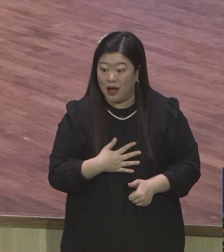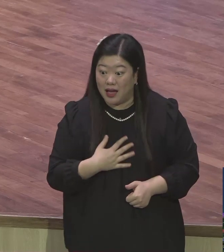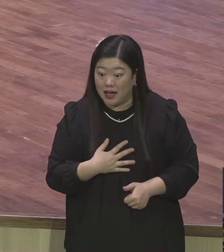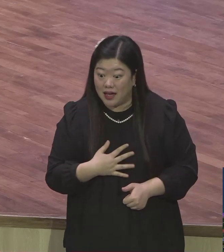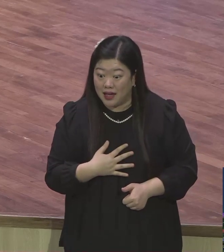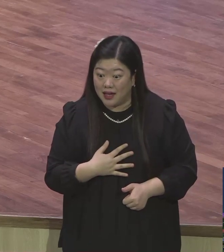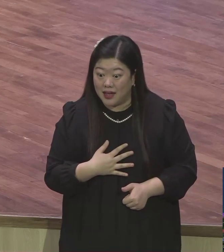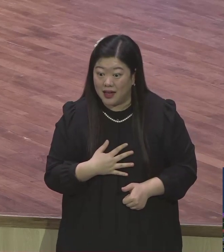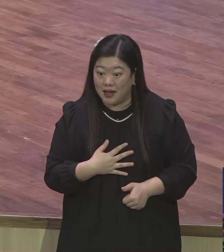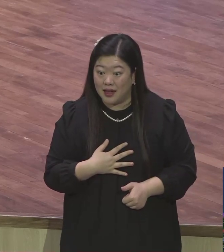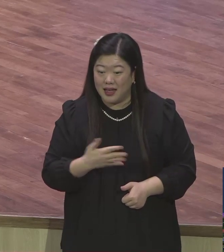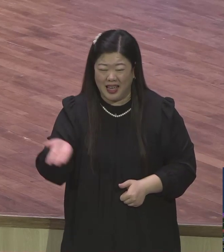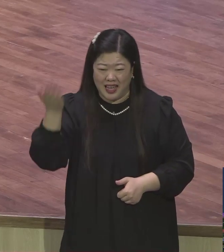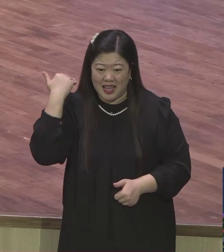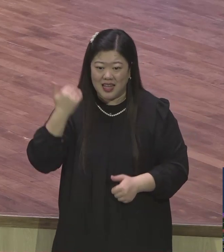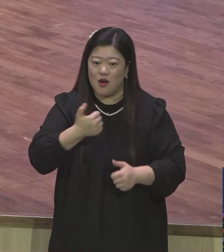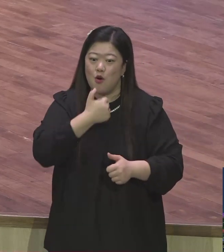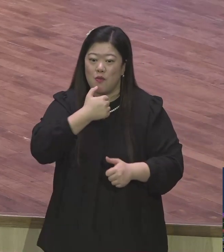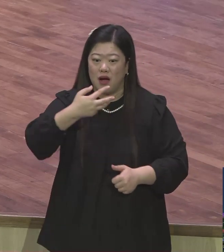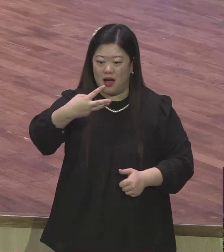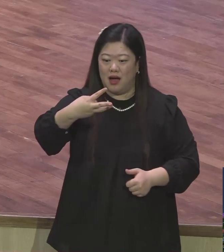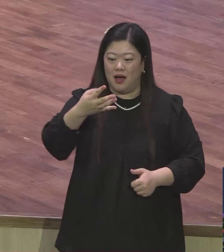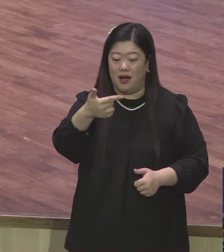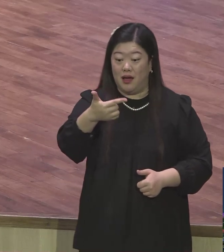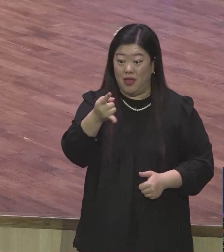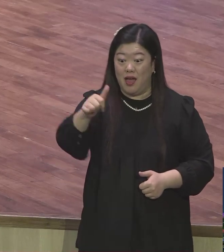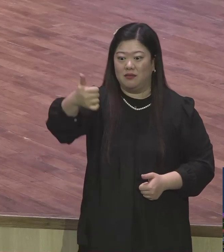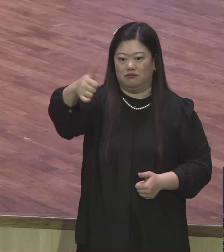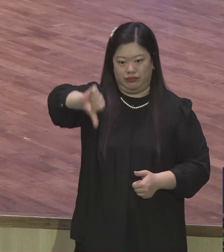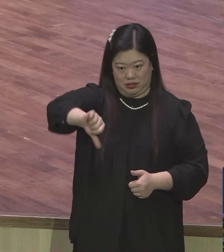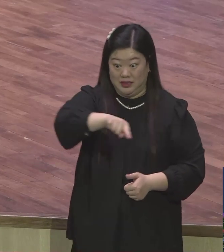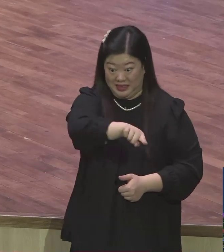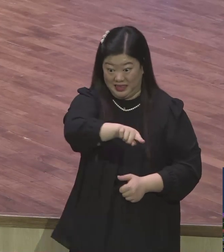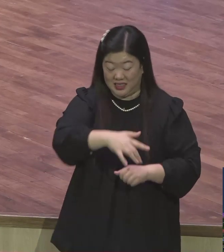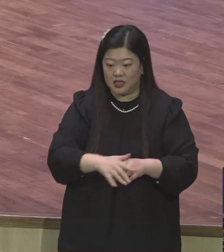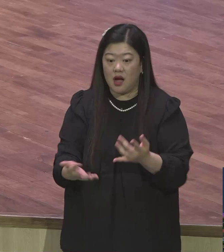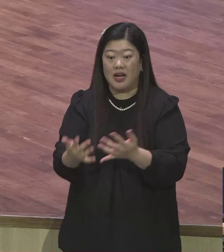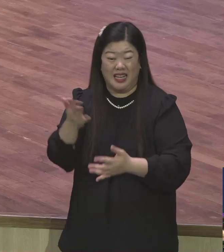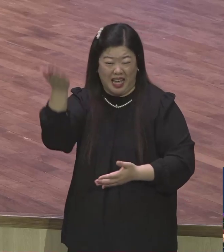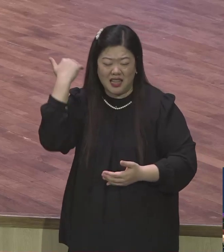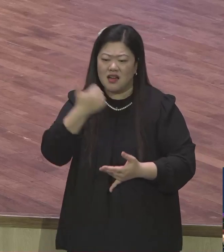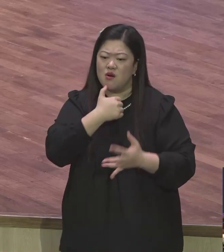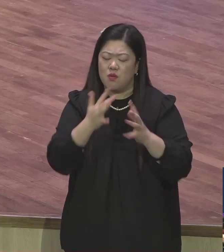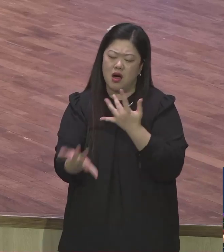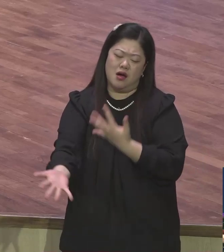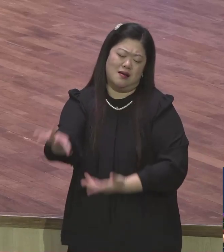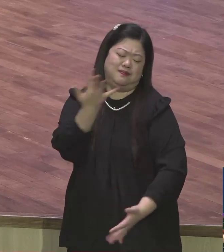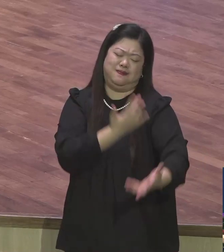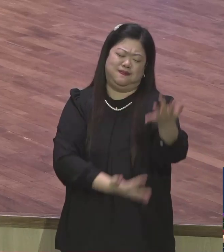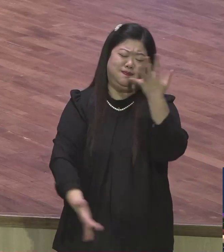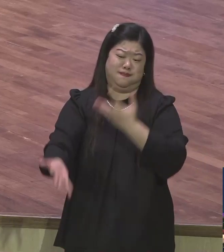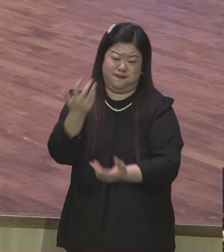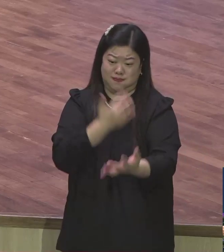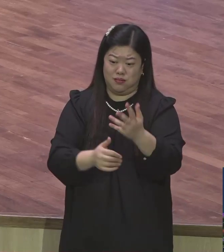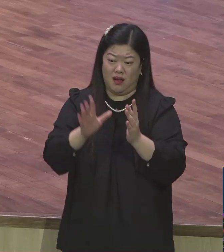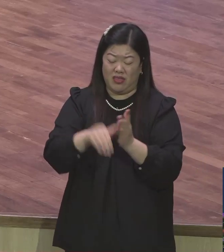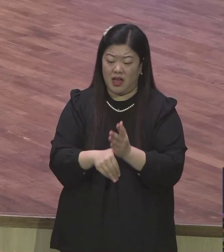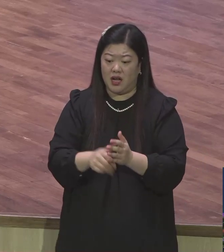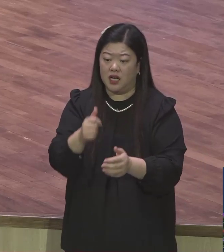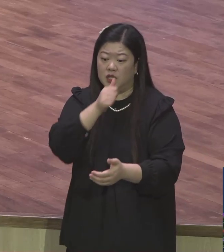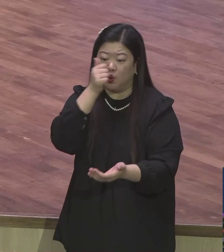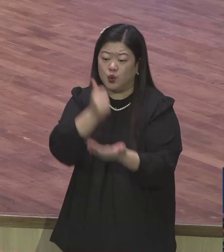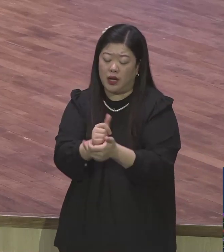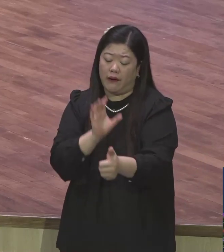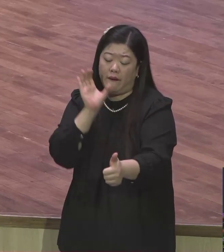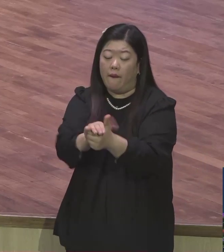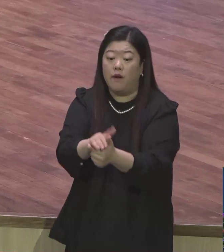대화재가 일어났어요. 대화재가 일어났는데 그 화재 책임을 기독교인들에게 돌린 아주 나쁜 사람이에요. 기독교인들에게